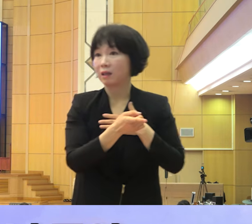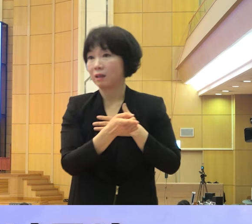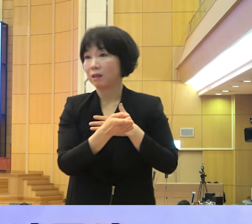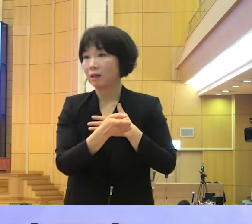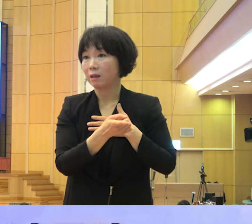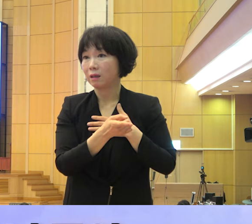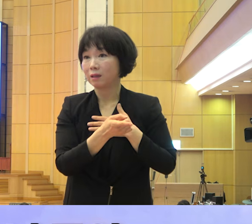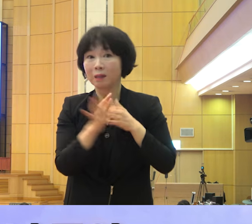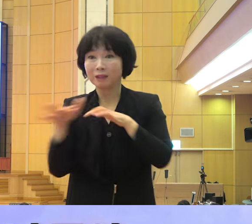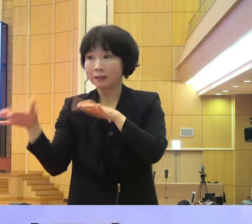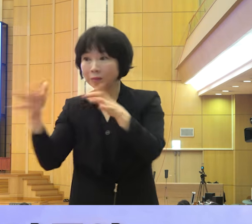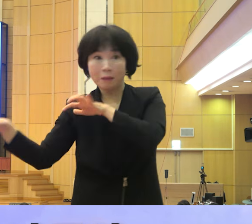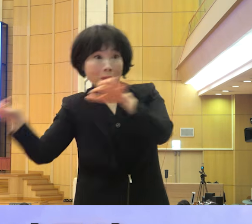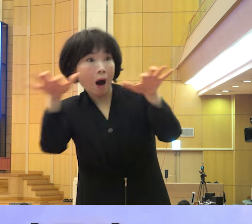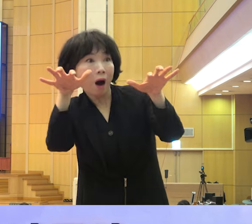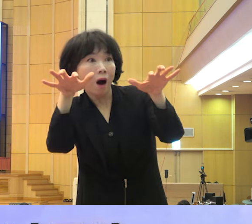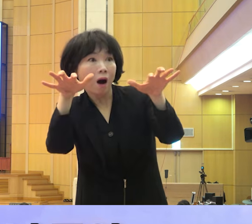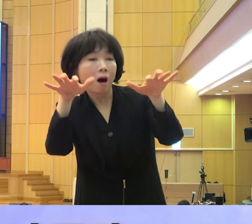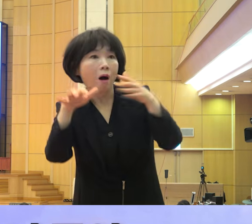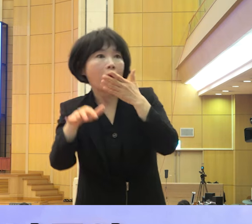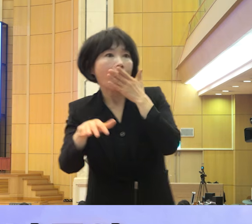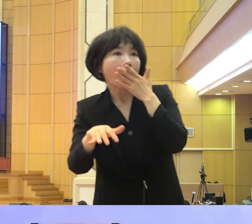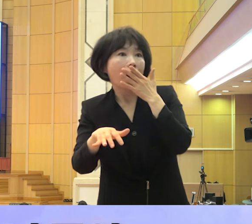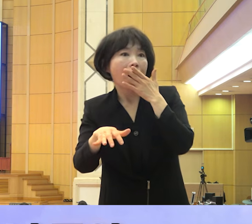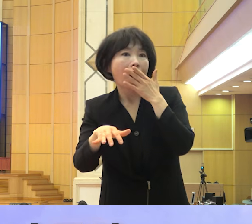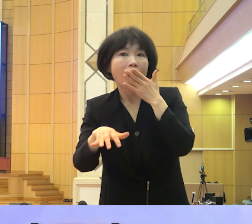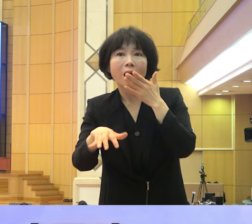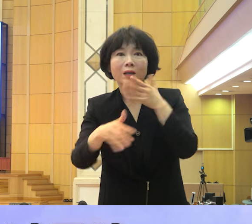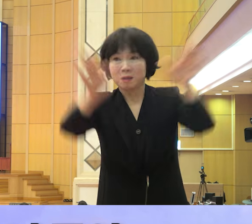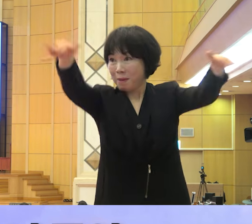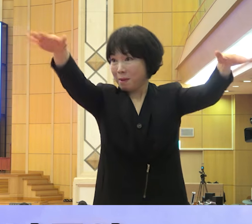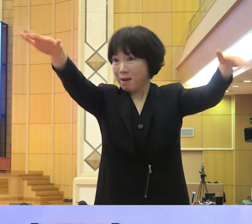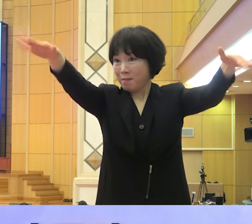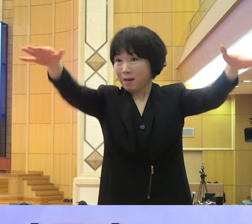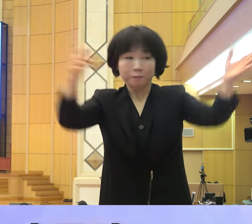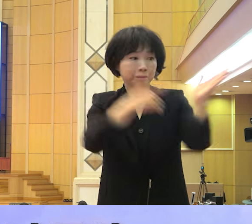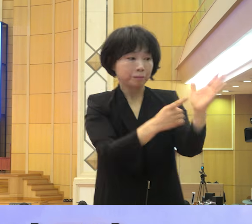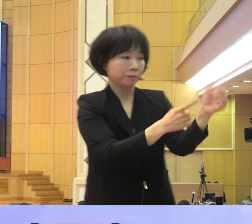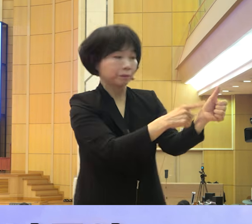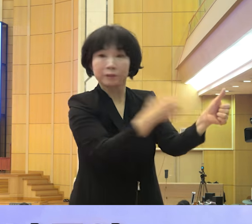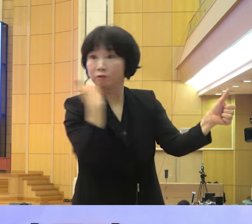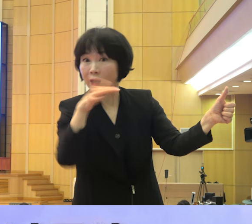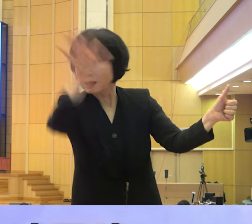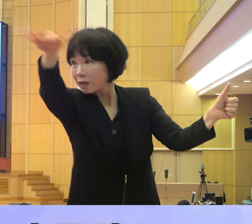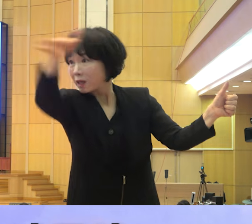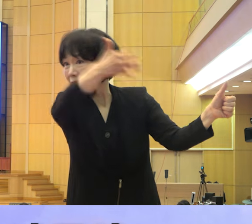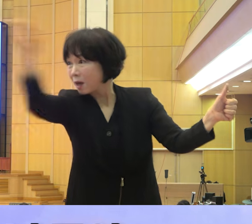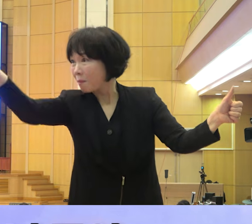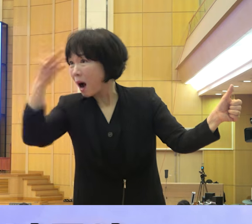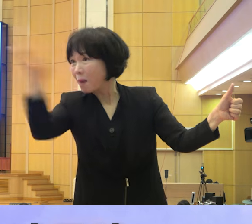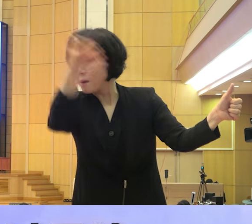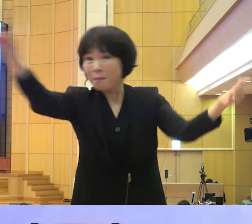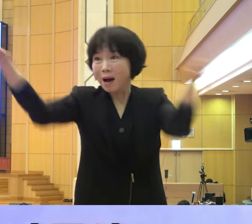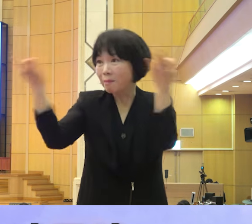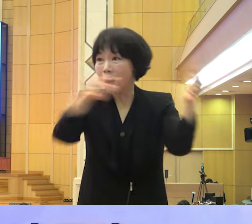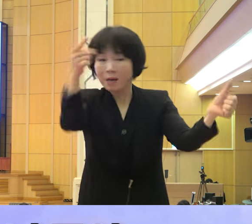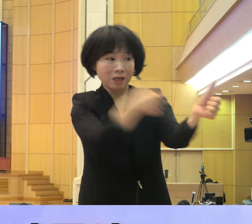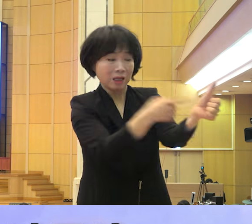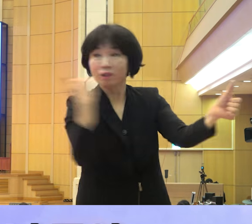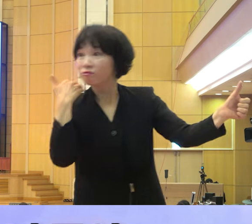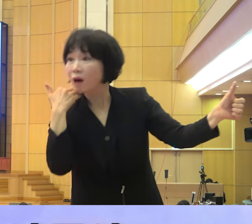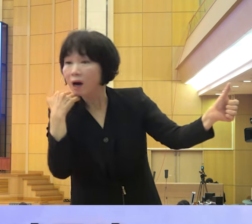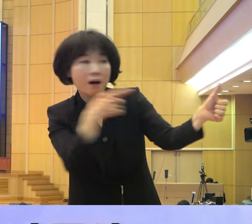그 자리에서 모든 사람들을 향해서 말하길 여러분 이분이 바로 예수, 이분이